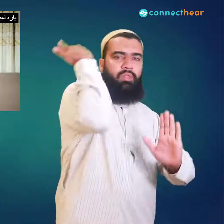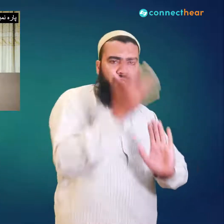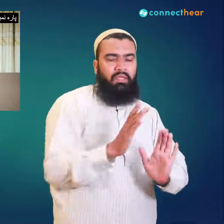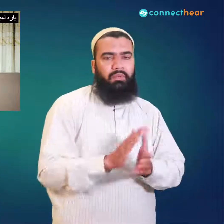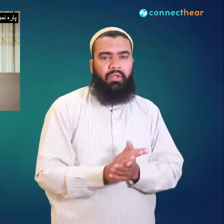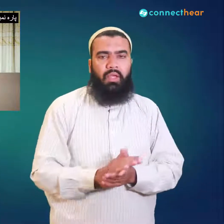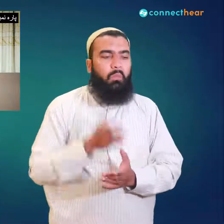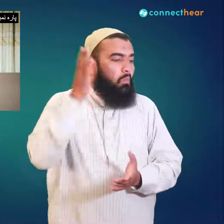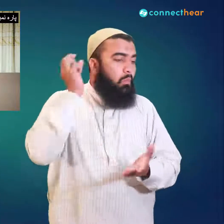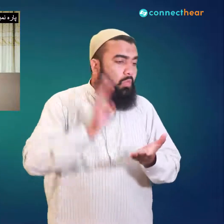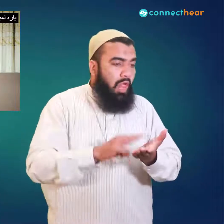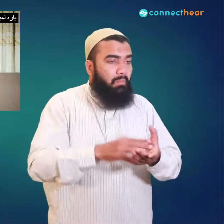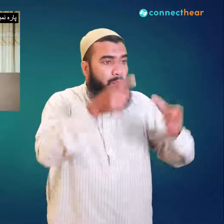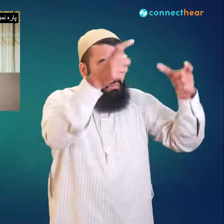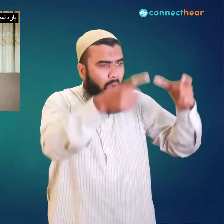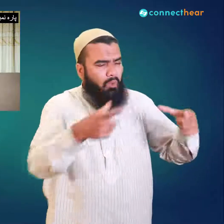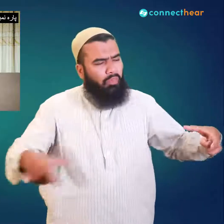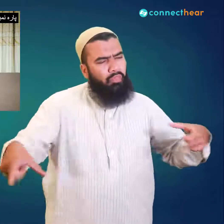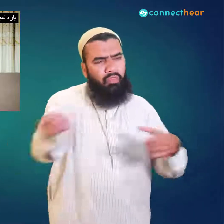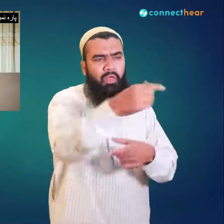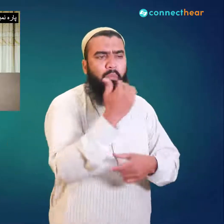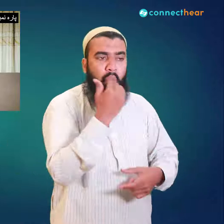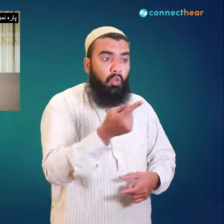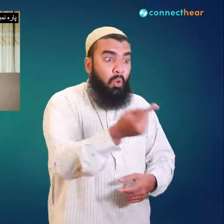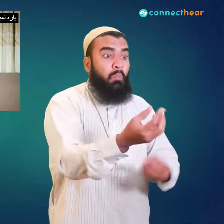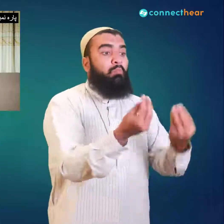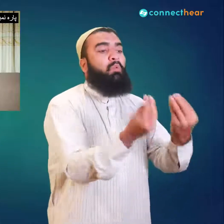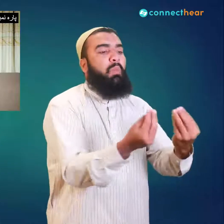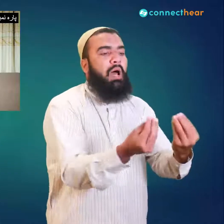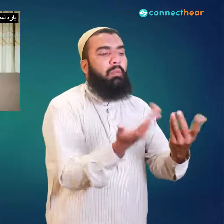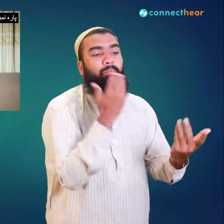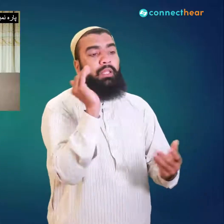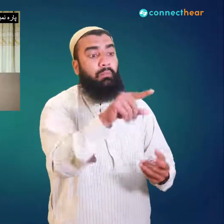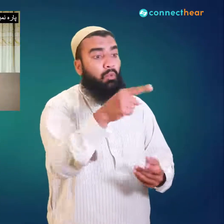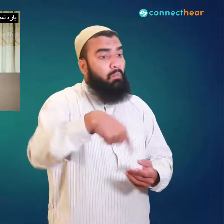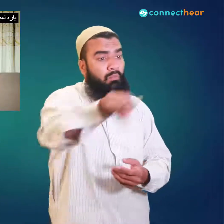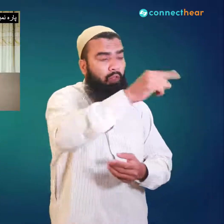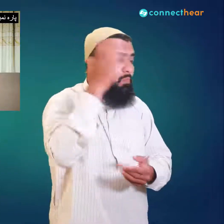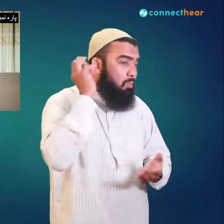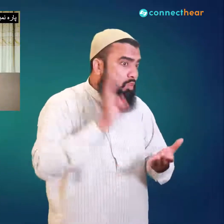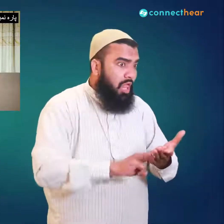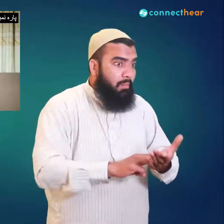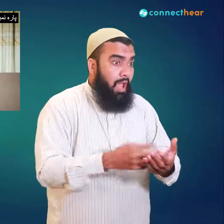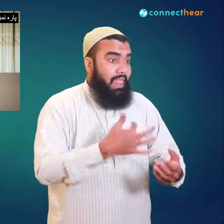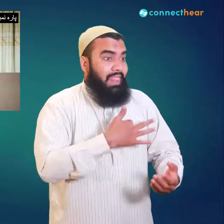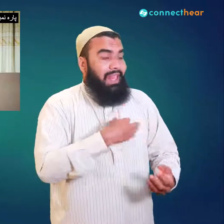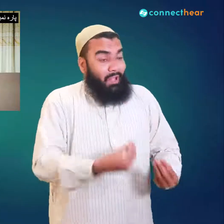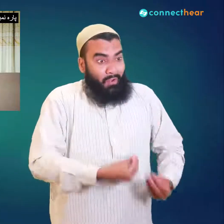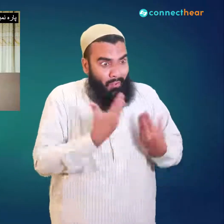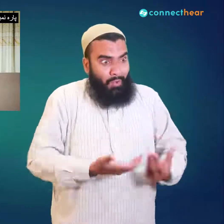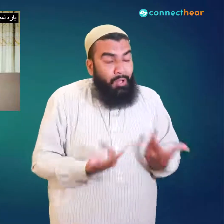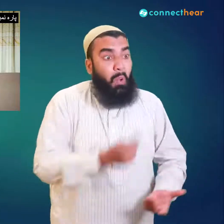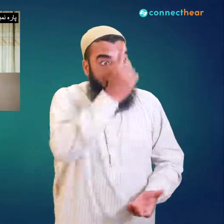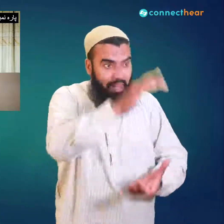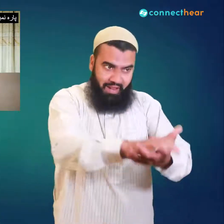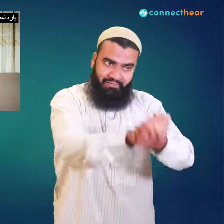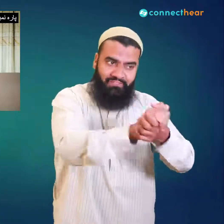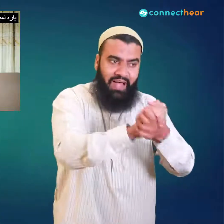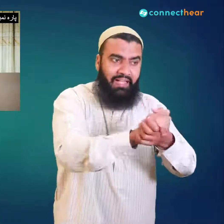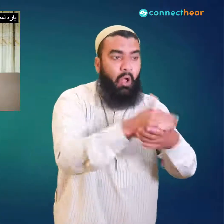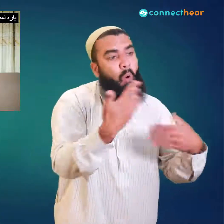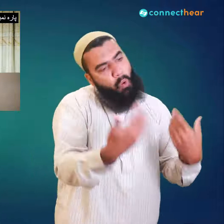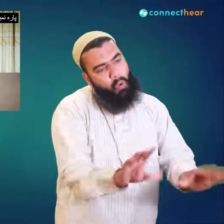کو یہ خوشخبری دی گئی، یہ بشارت دی گئی، انہیں چاہیے کہ وہ اس پر خوش ہو جائیں کہ اللہ نے ان کے ساتھ یہ معاملہ کیا